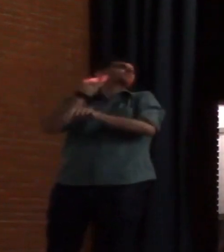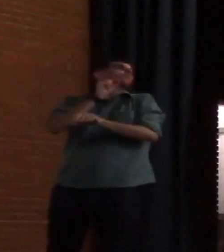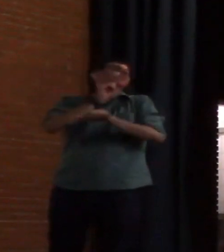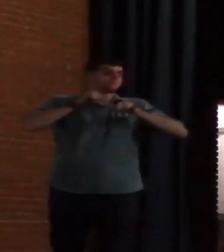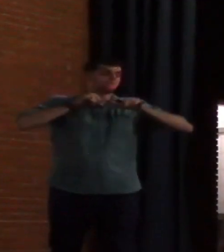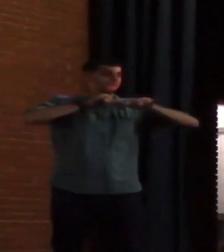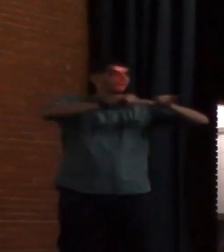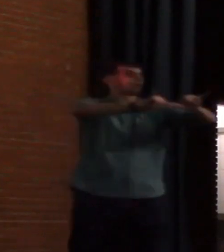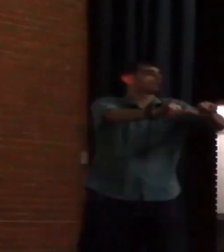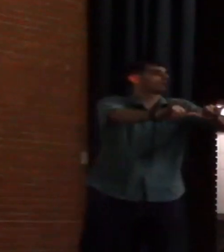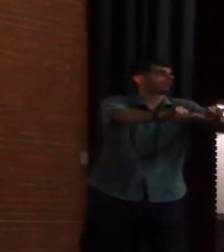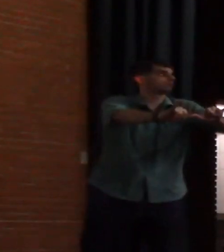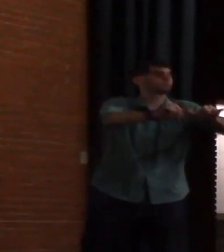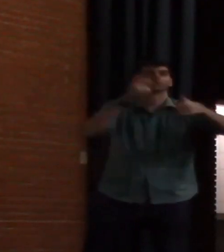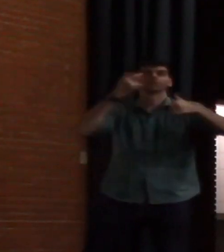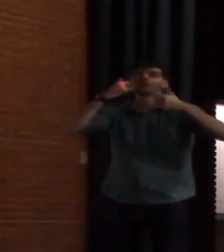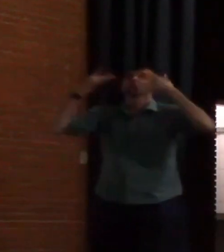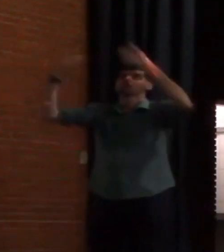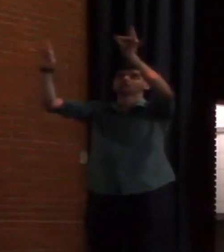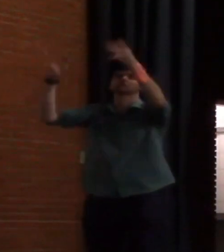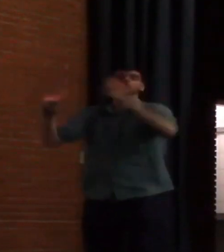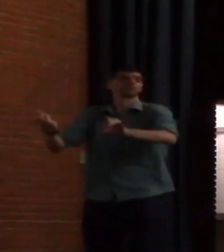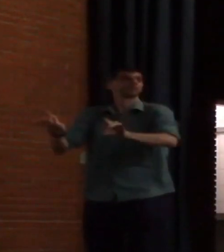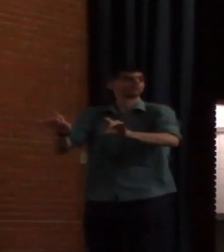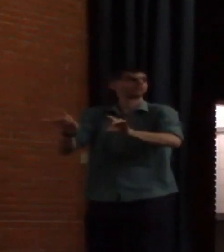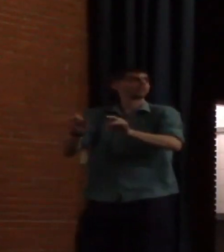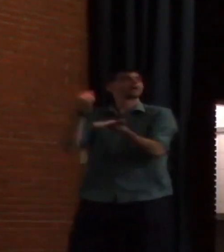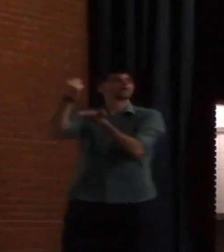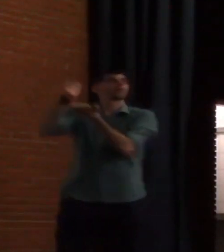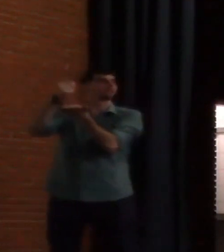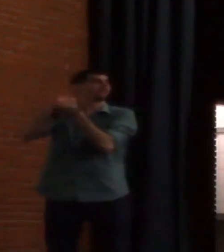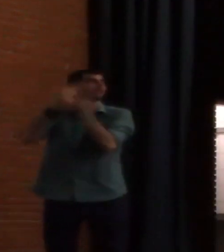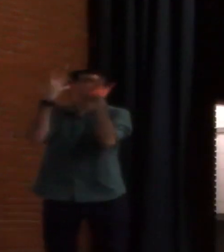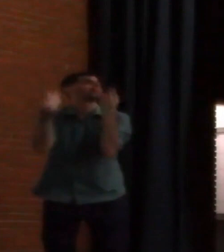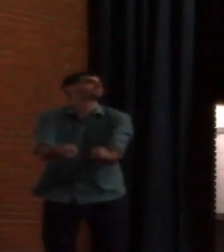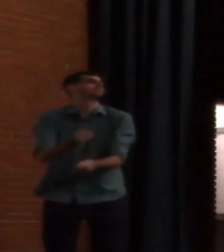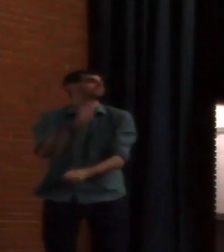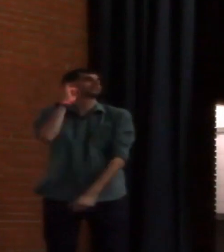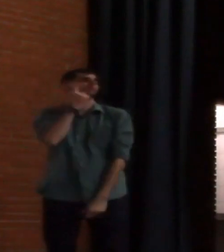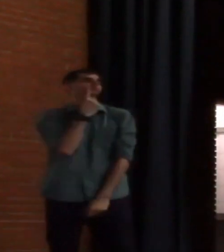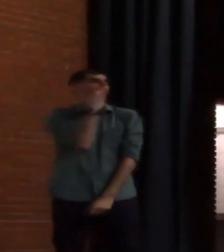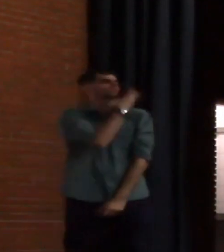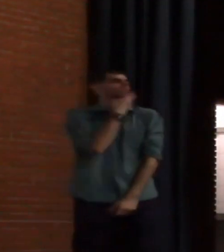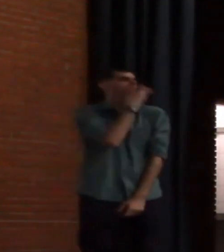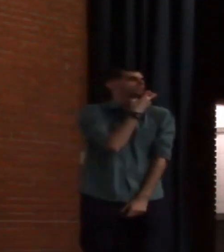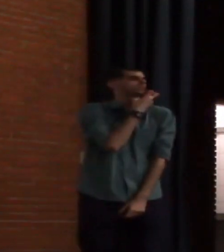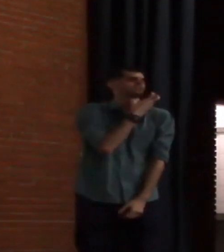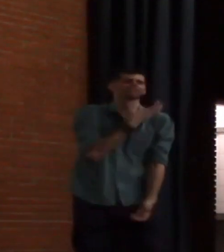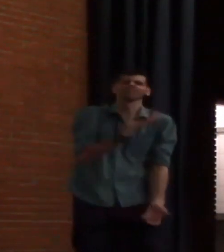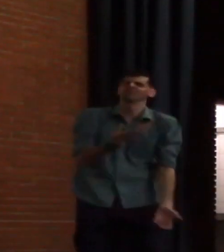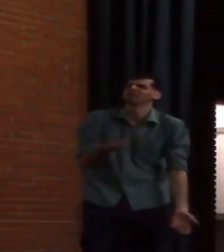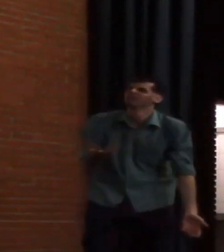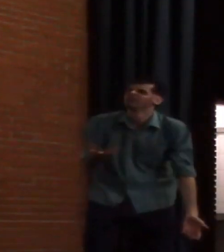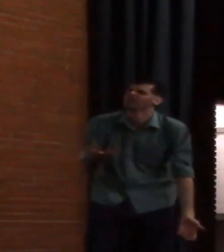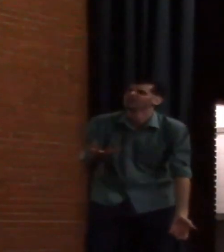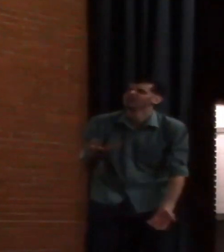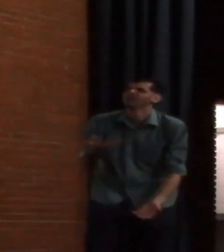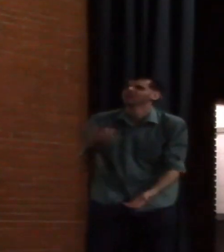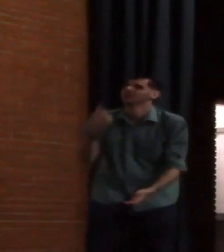do trabalho, né? Como é que no supermercado, né? A gente vê que foram colocados, né? E aí os surdos,